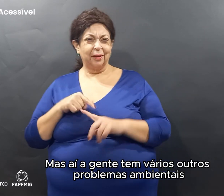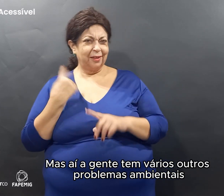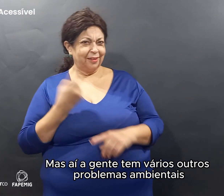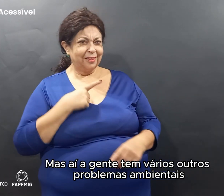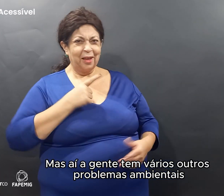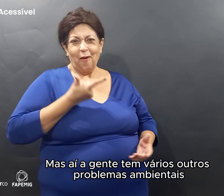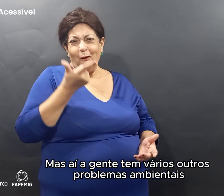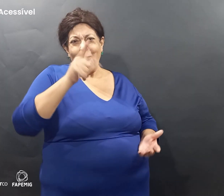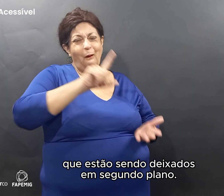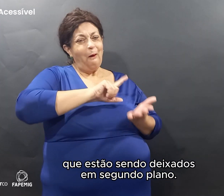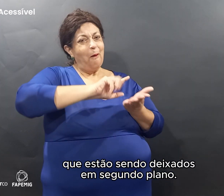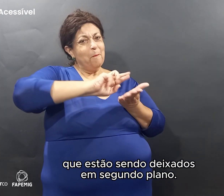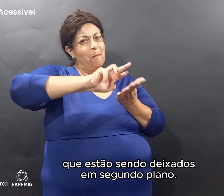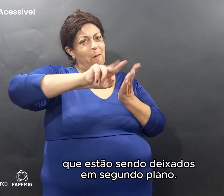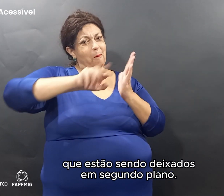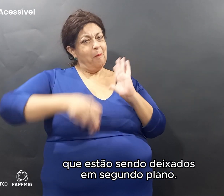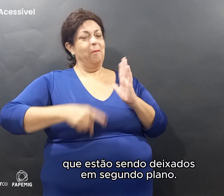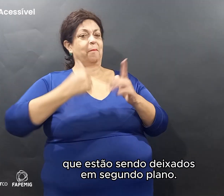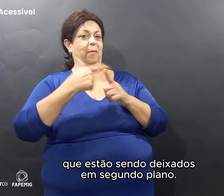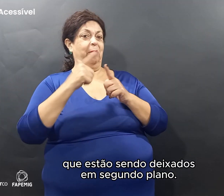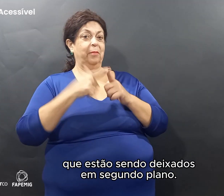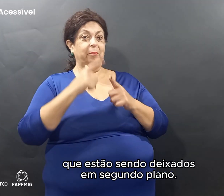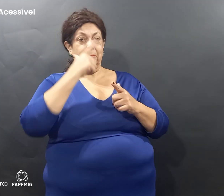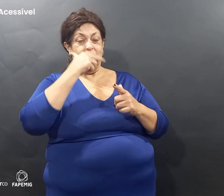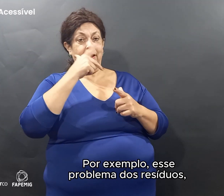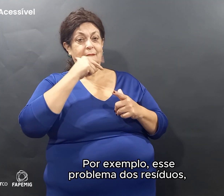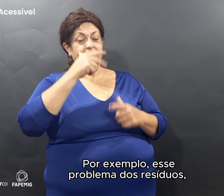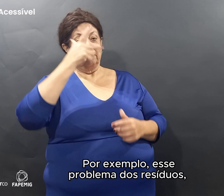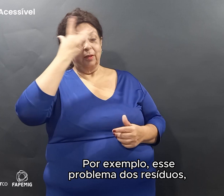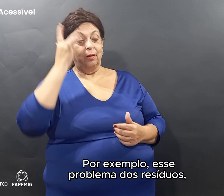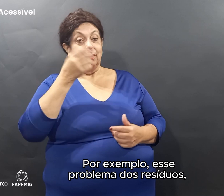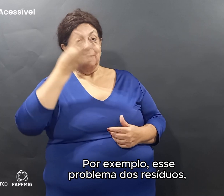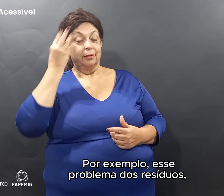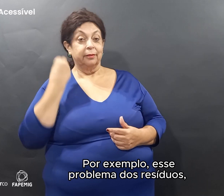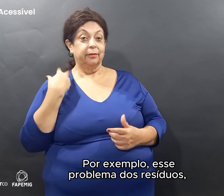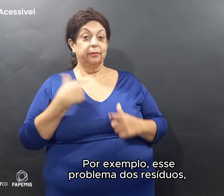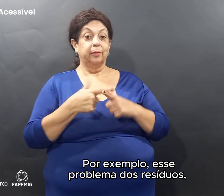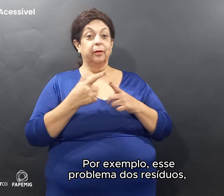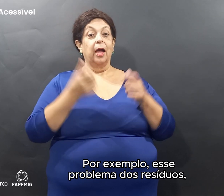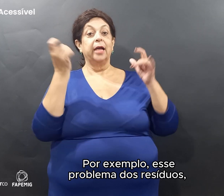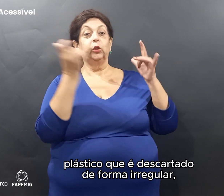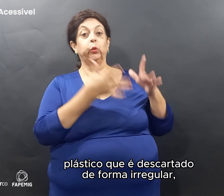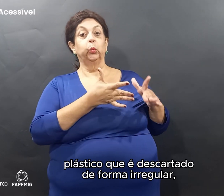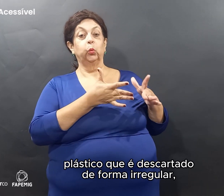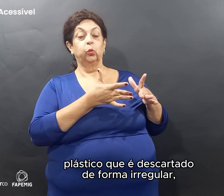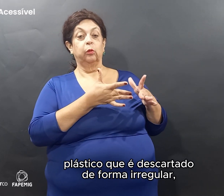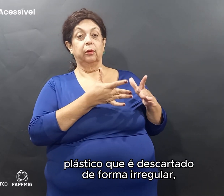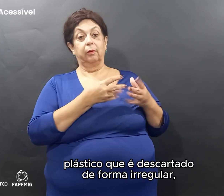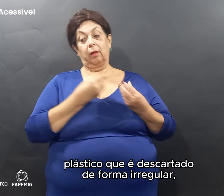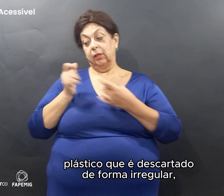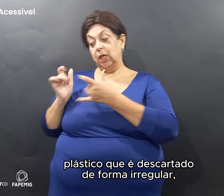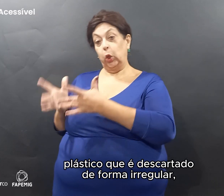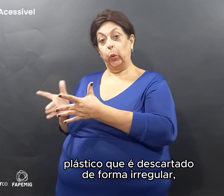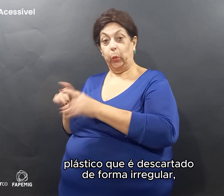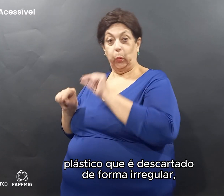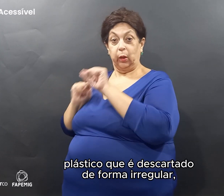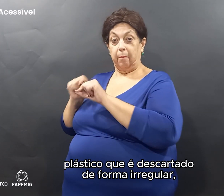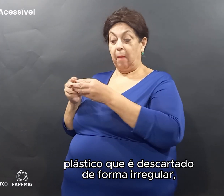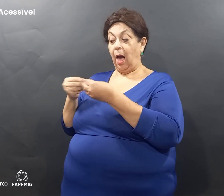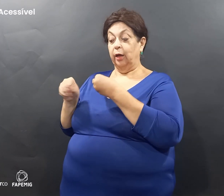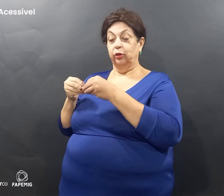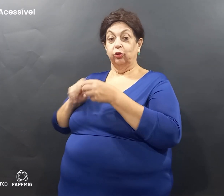tem vários outros problemas ambientais que estão sendo deixados em segundo plano. Por exemplo, esse problema dos resíduos, né? Plástico que é descartado de